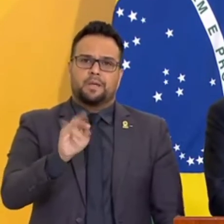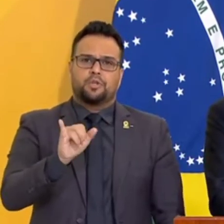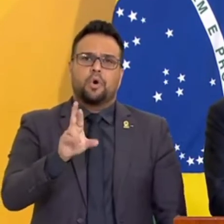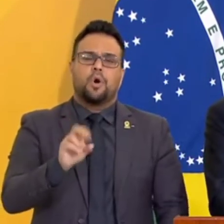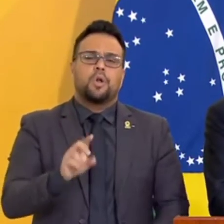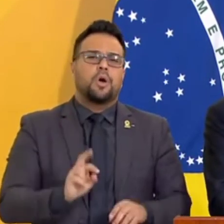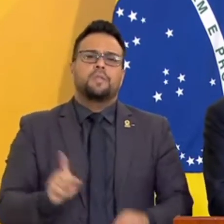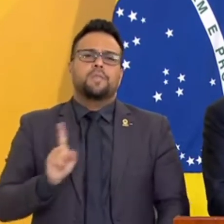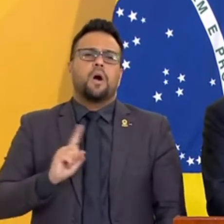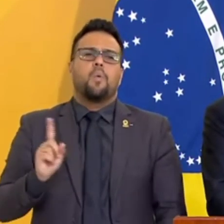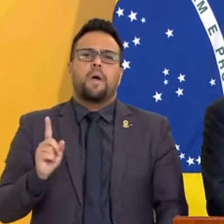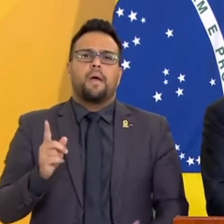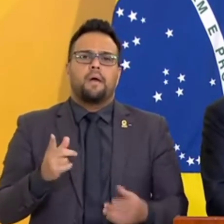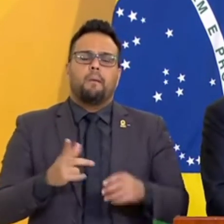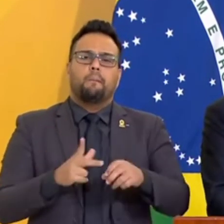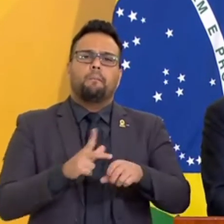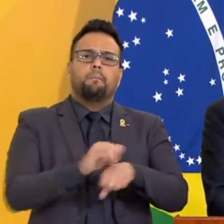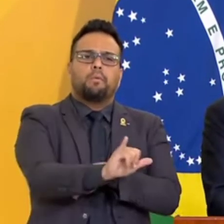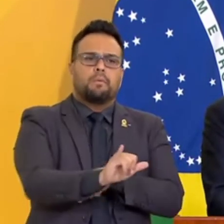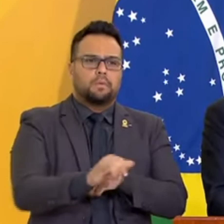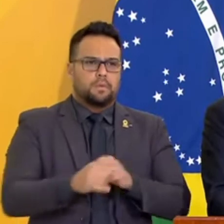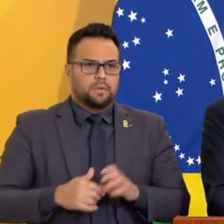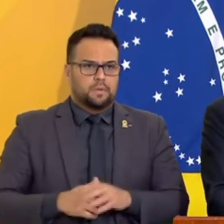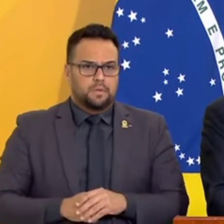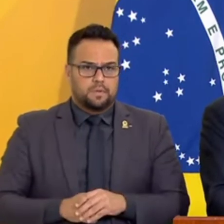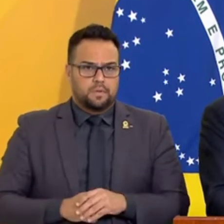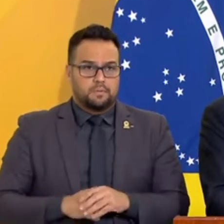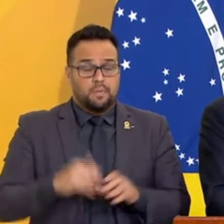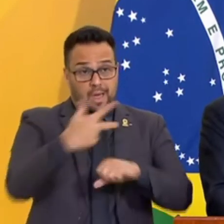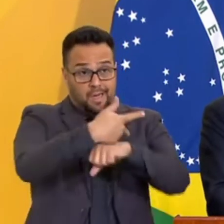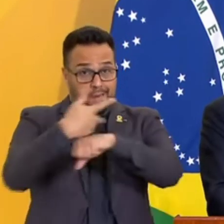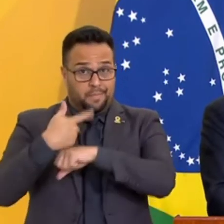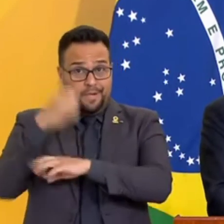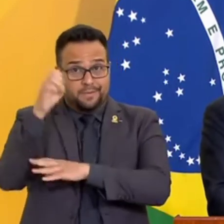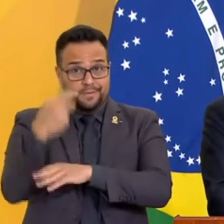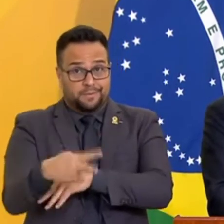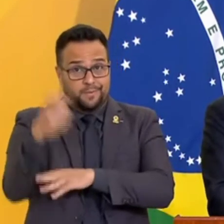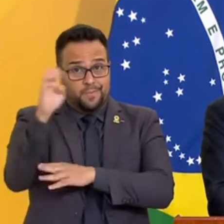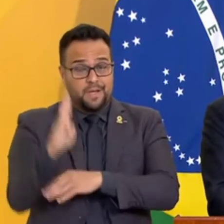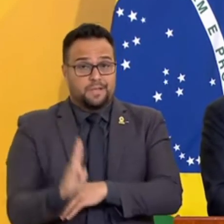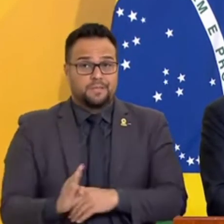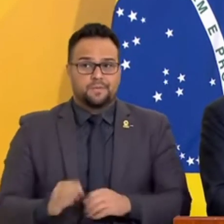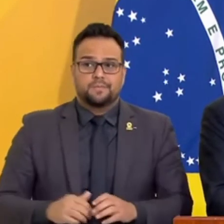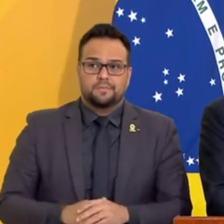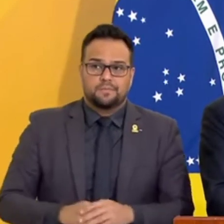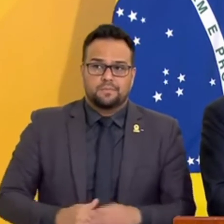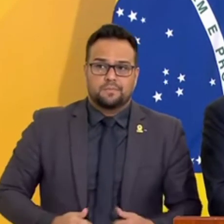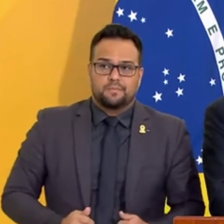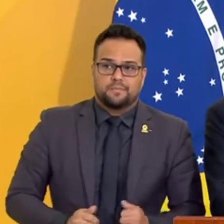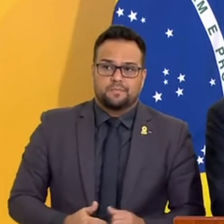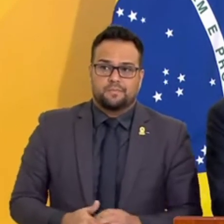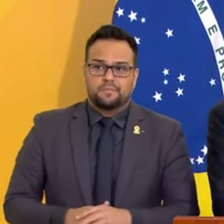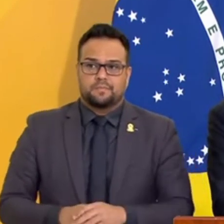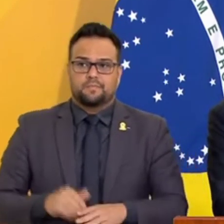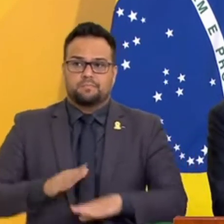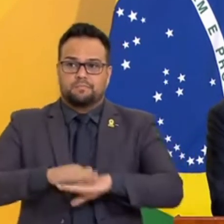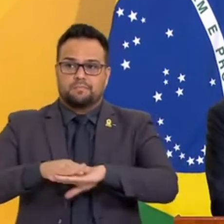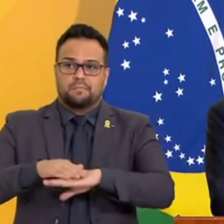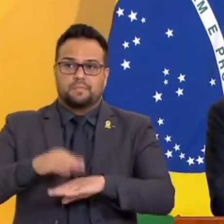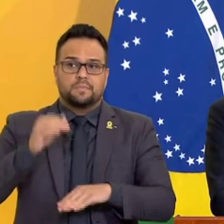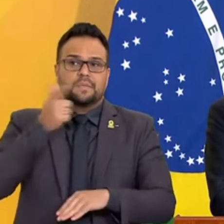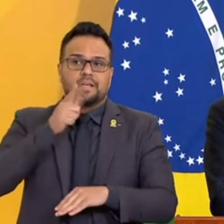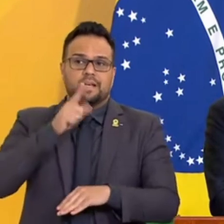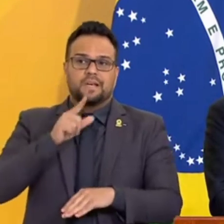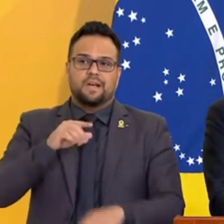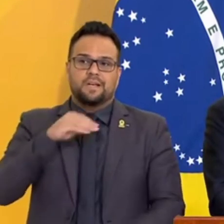a PEC do calote querido imprensa brasileira se eu pegar para qualquer um de vocês que ganha aí 5